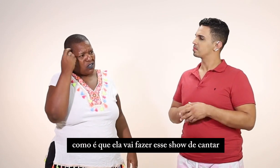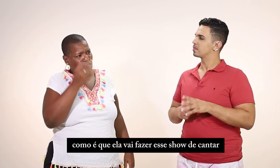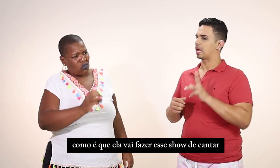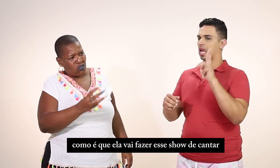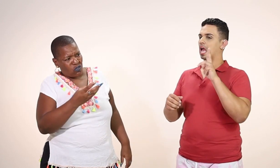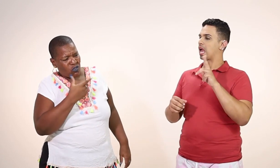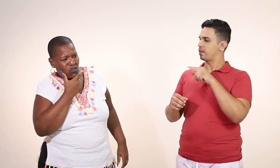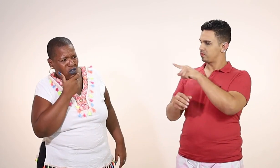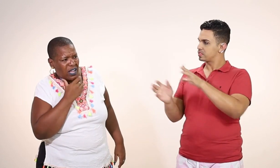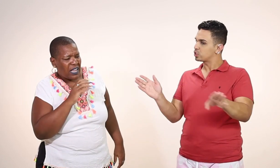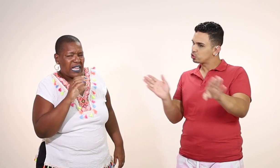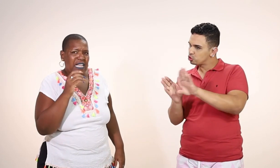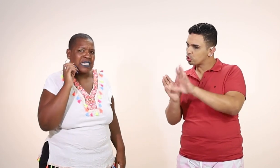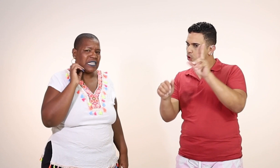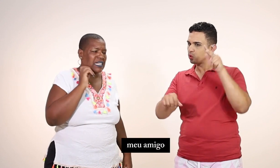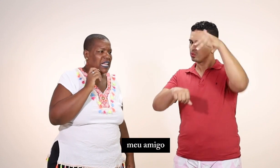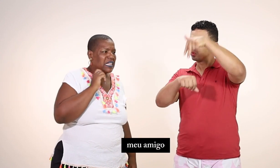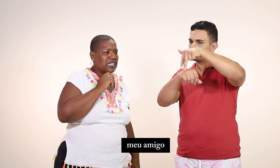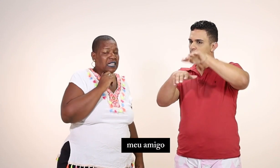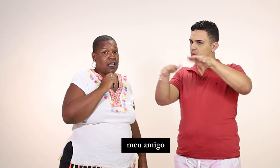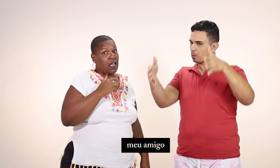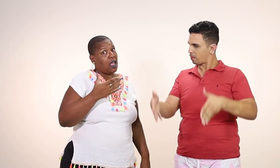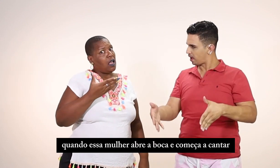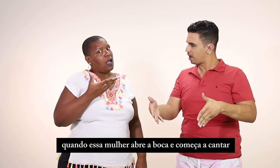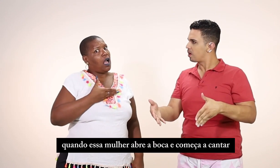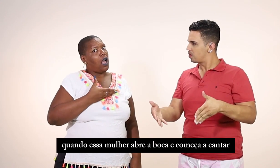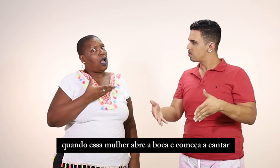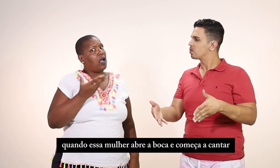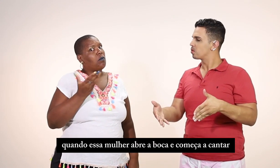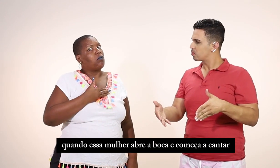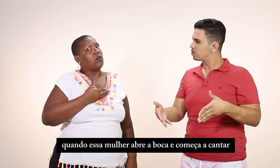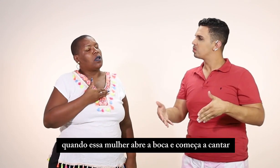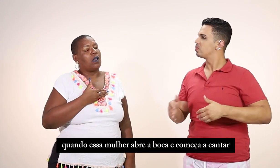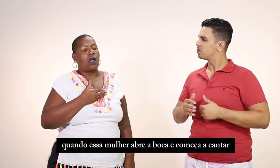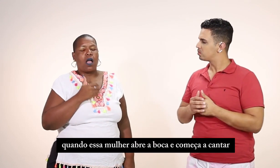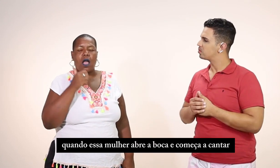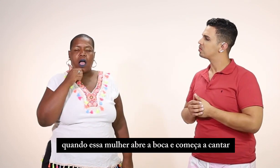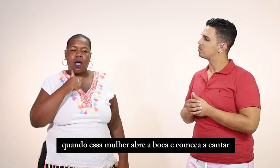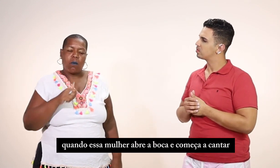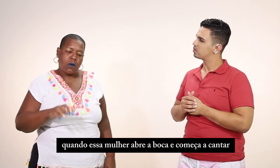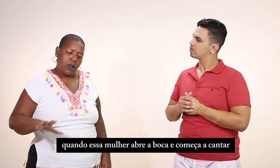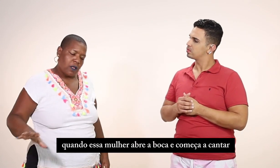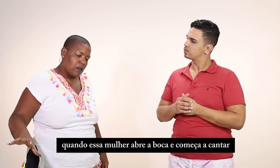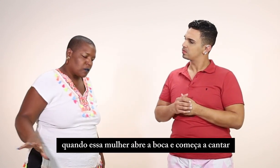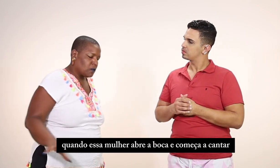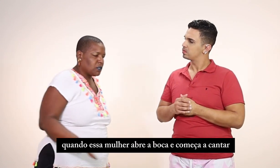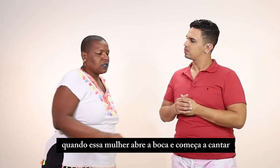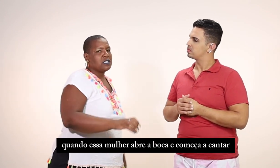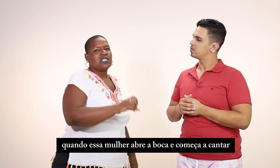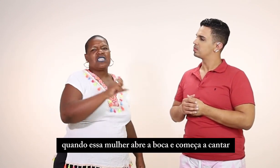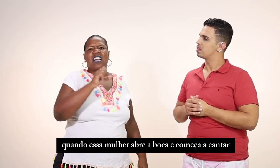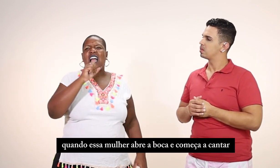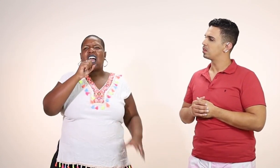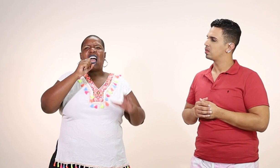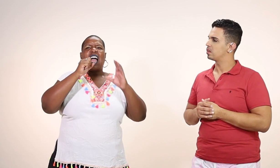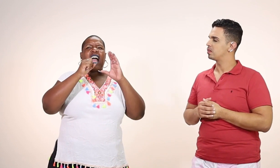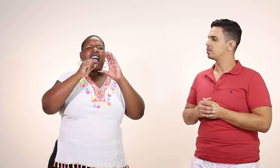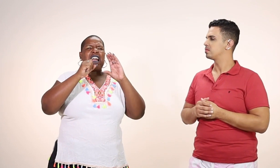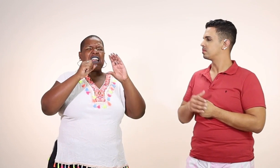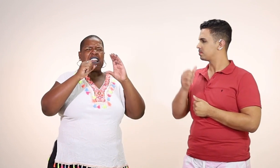palco. Meu amigo, quando essa mulher abre a boca e começa a cantar,